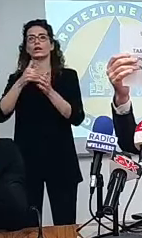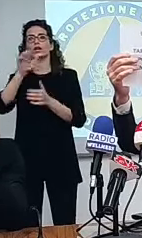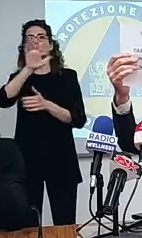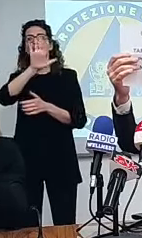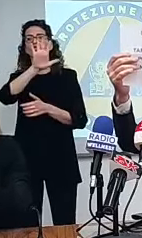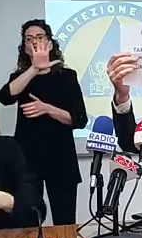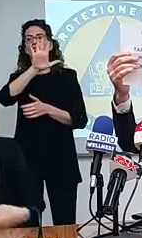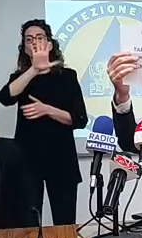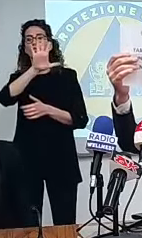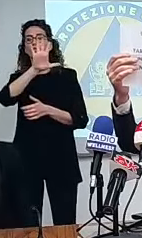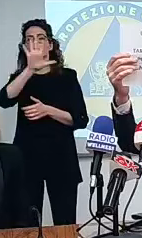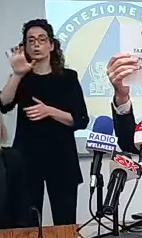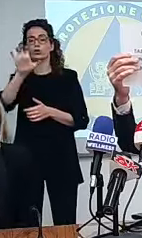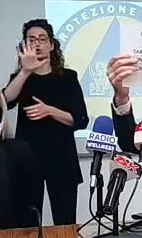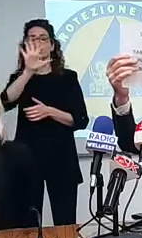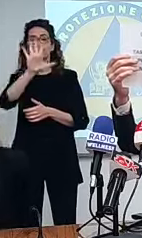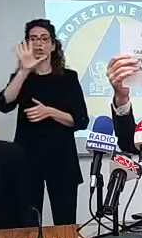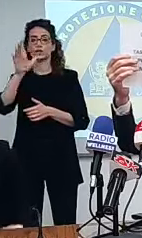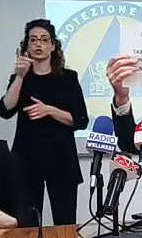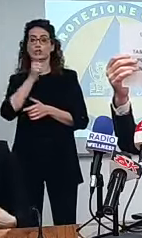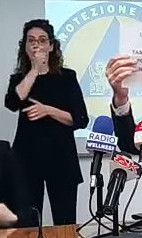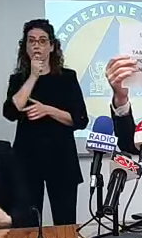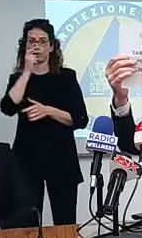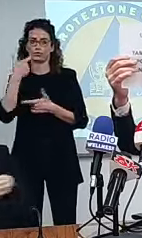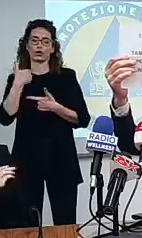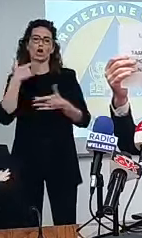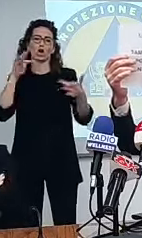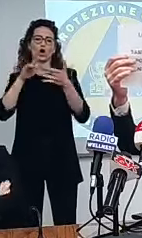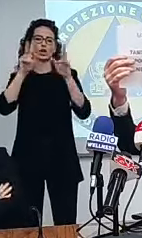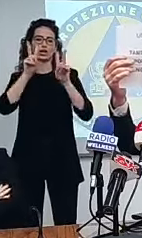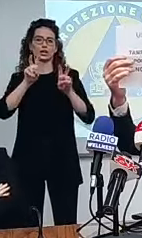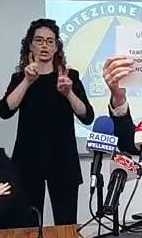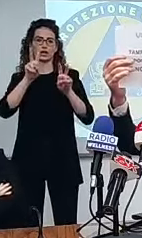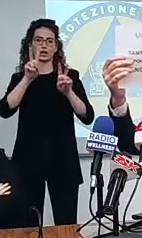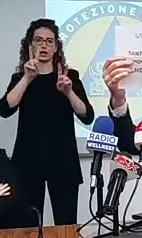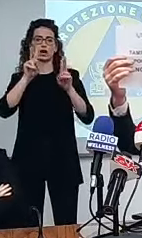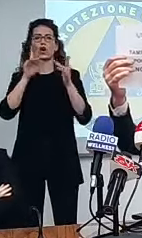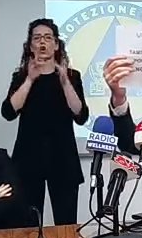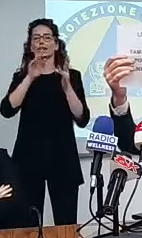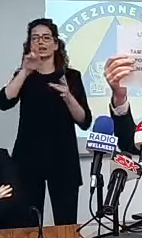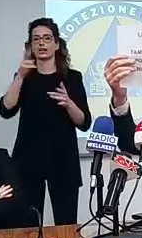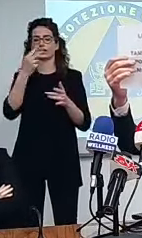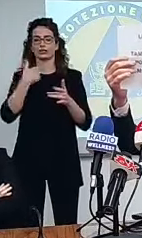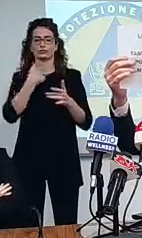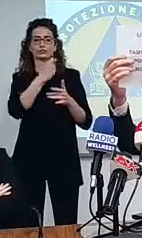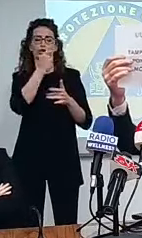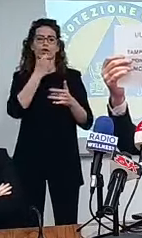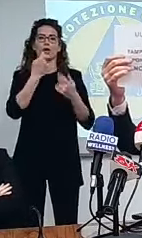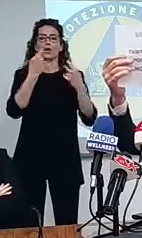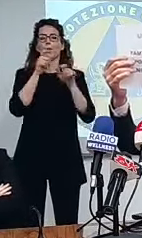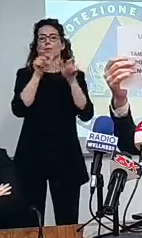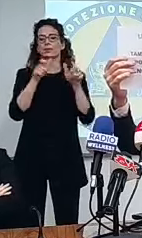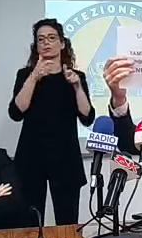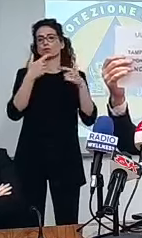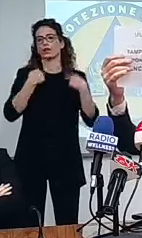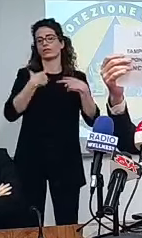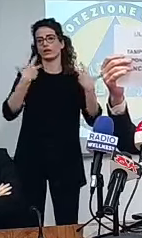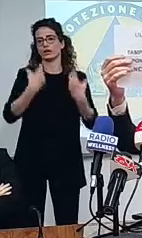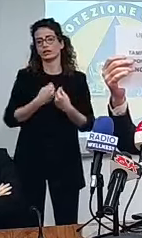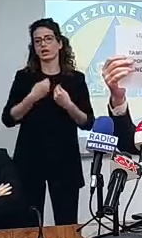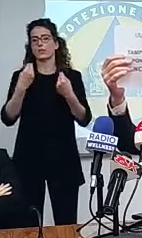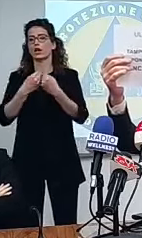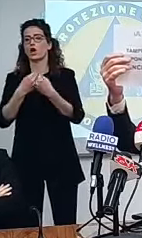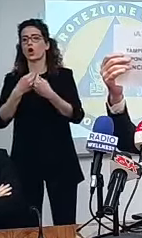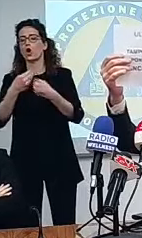34.555 tamponi, no? Per il contact tracing, quindi sono stati fatti tamponi a conviventi, a colleghi di